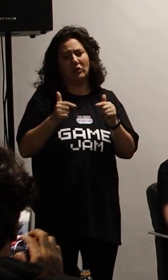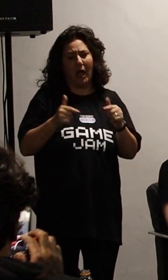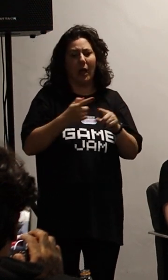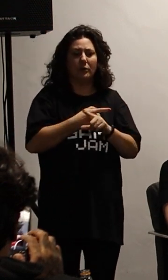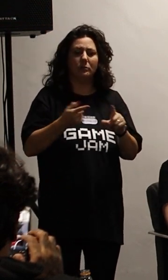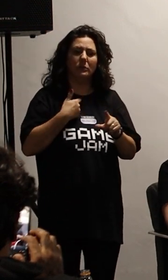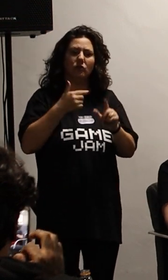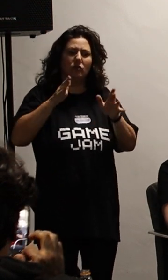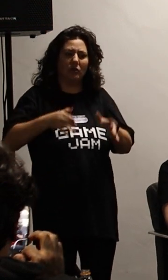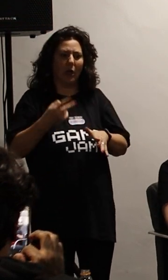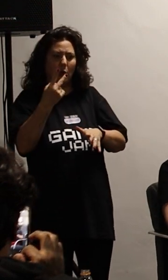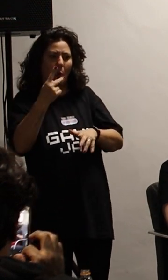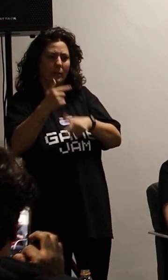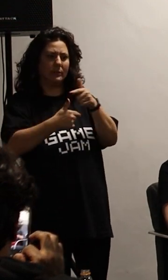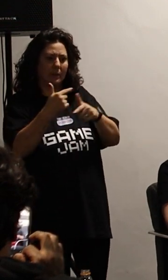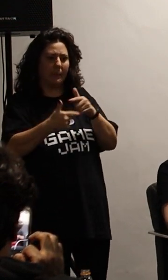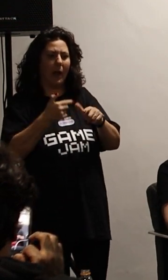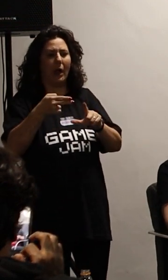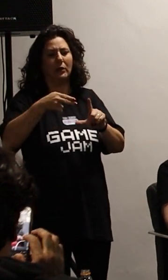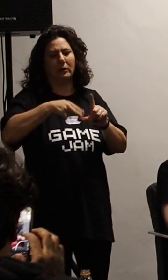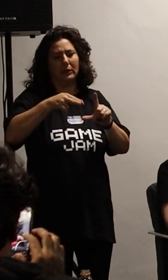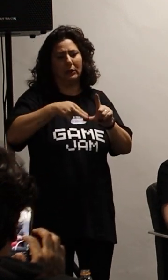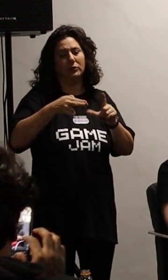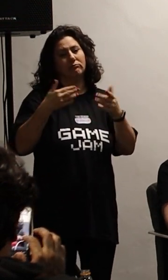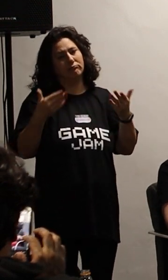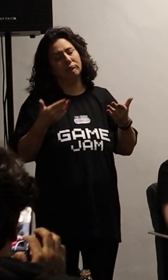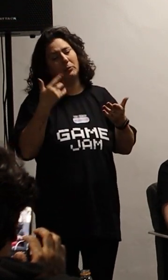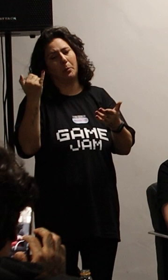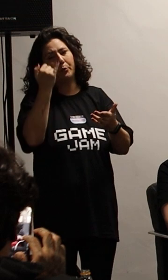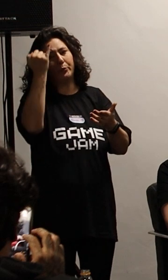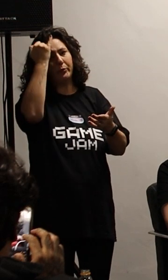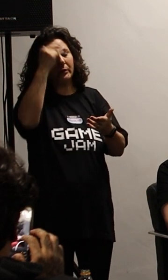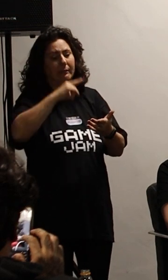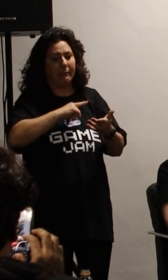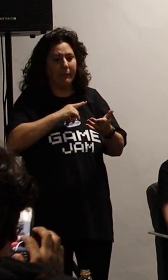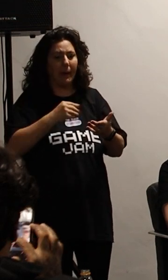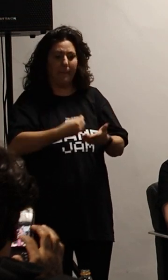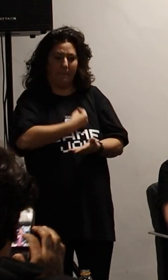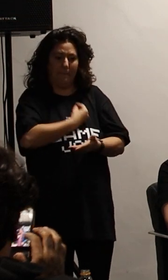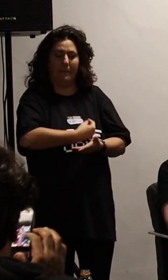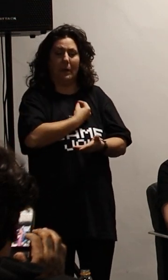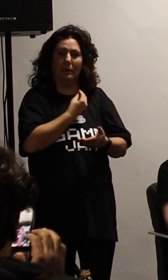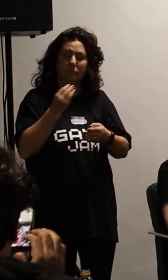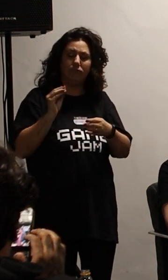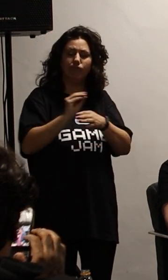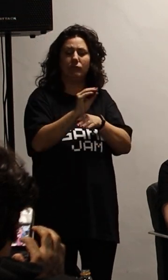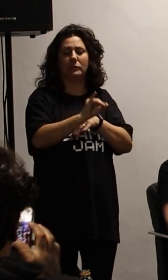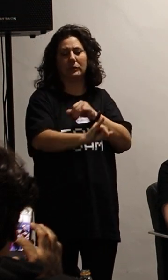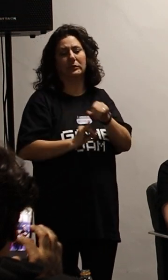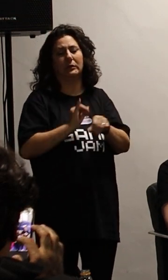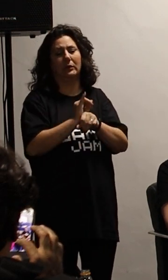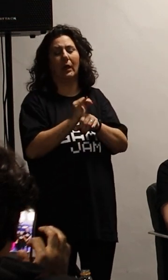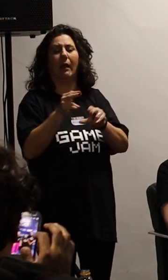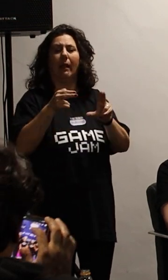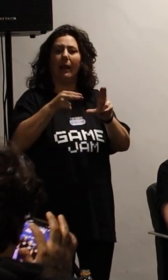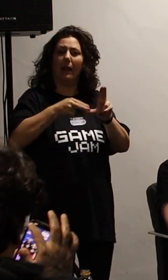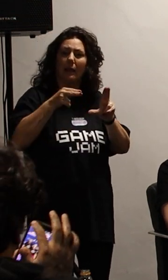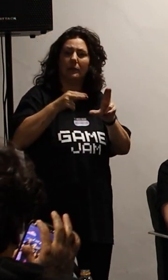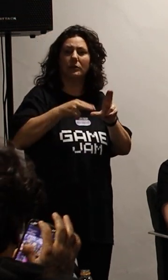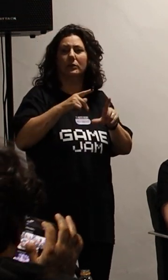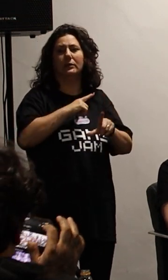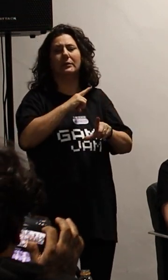através do LinkedIn. Então, é importante ter essa presença online. Todas as empresas de jogos têm a sua página no LinkedIn.